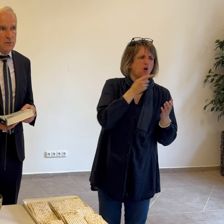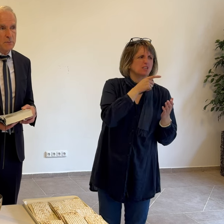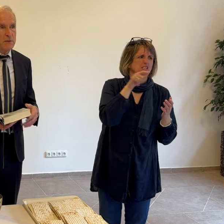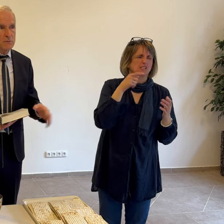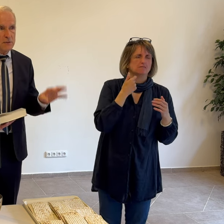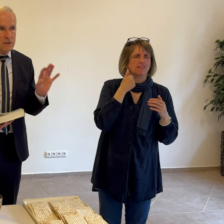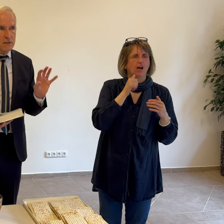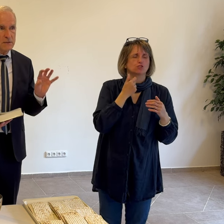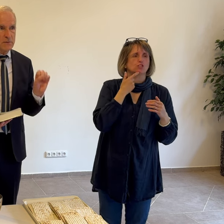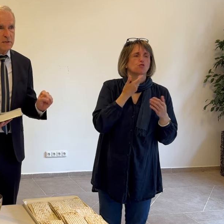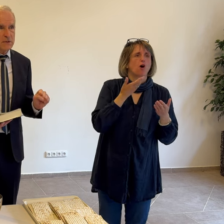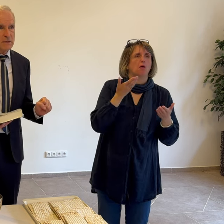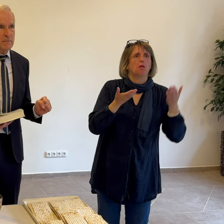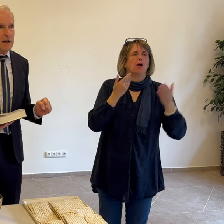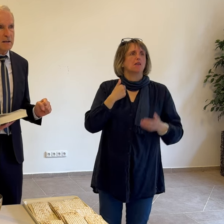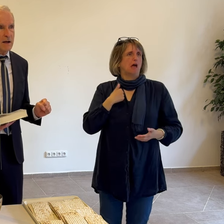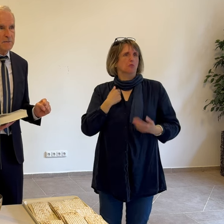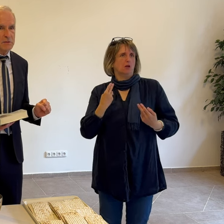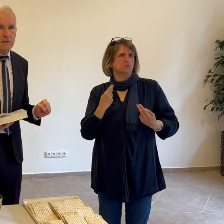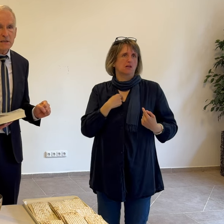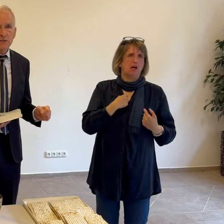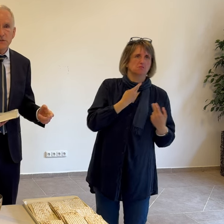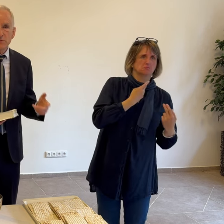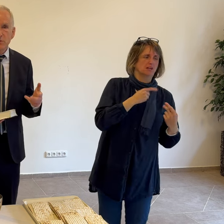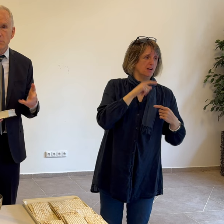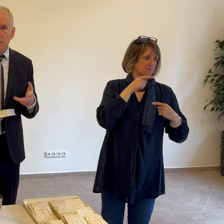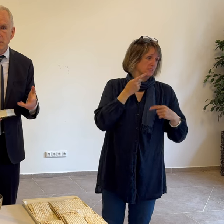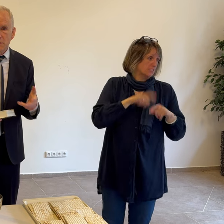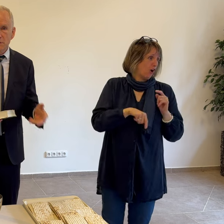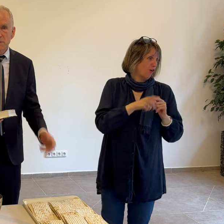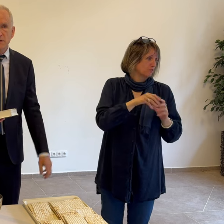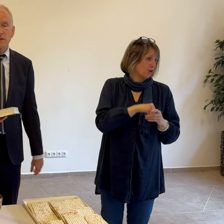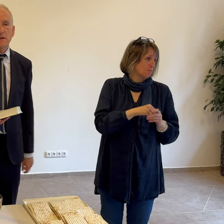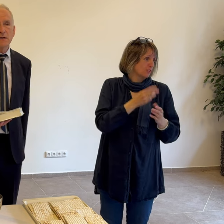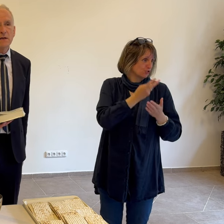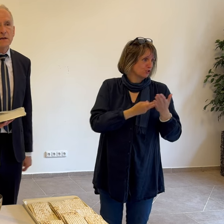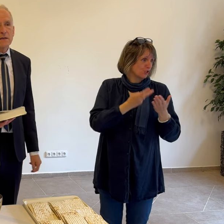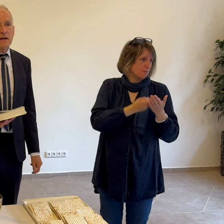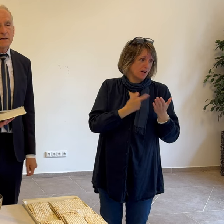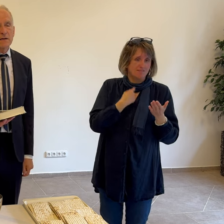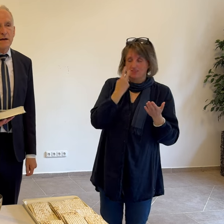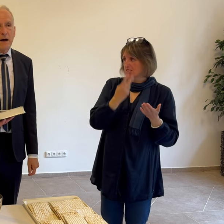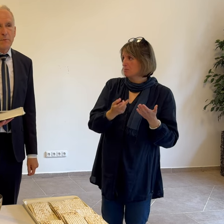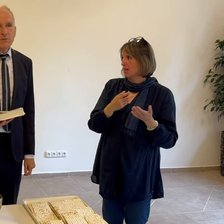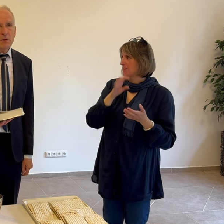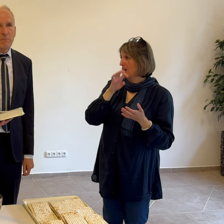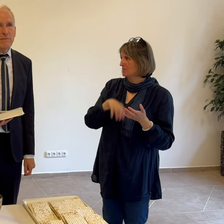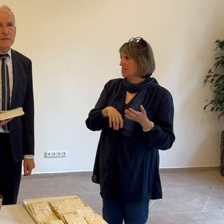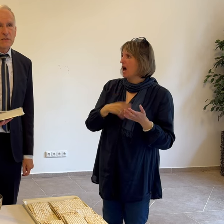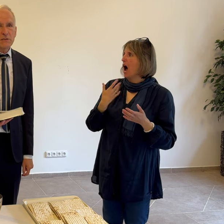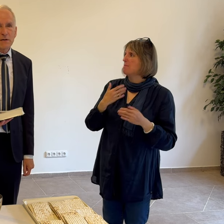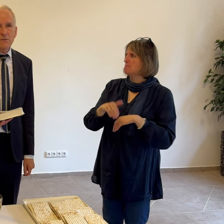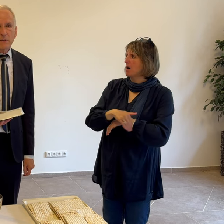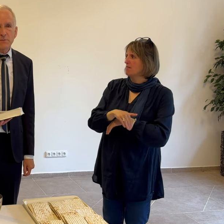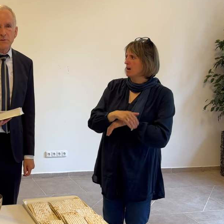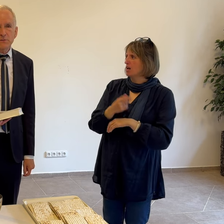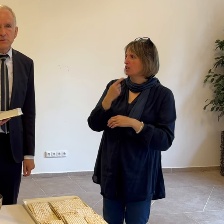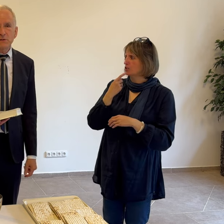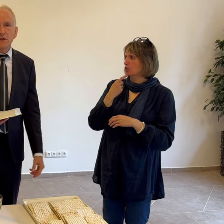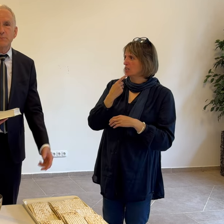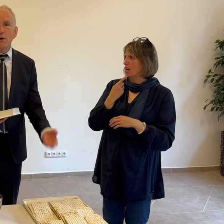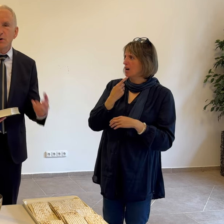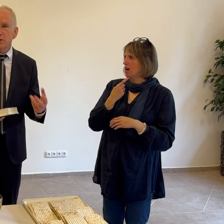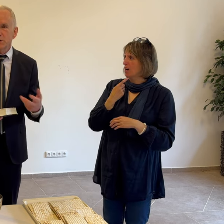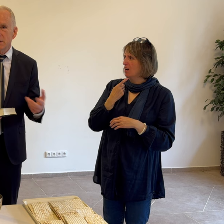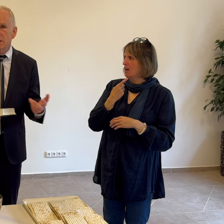druhého to byli učedníci u večeř Páně ale všiměte si že v tom korintu jak jsme četli tak apoštol Pavel začíná tu kapitulu